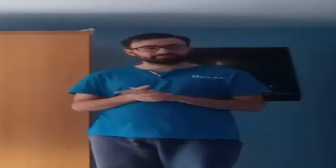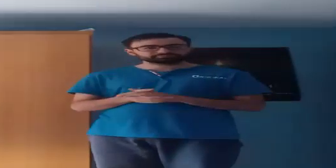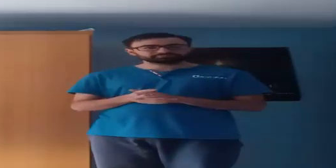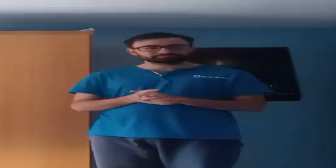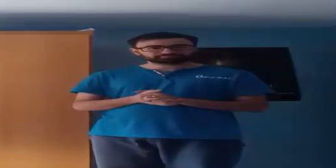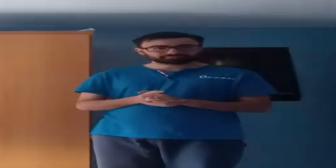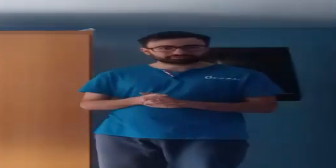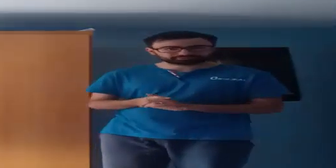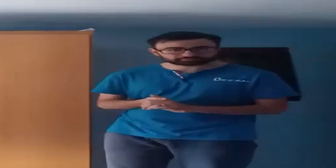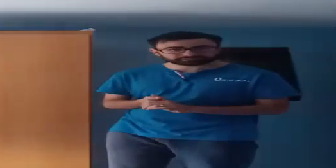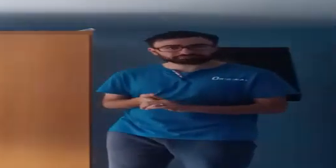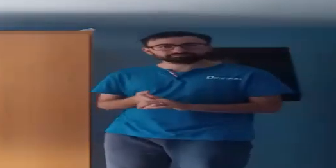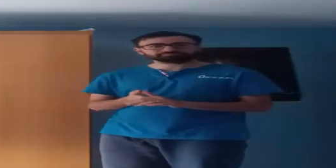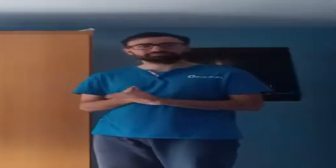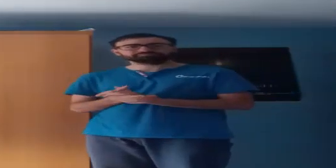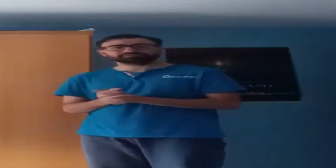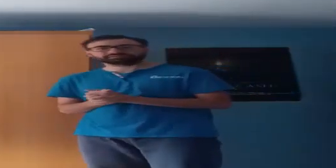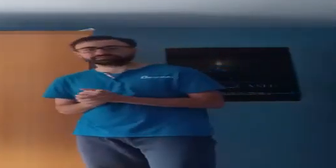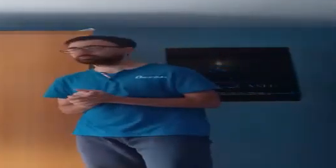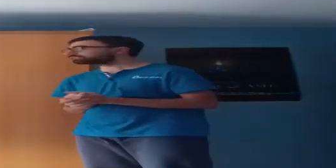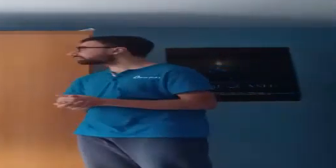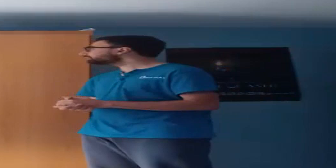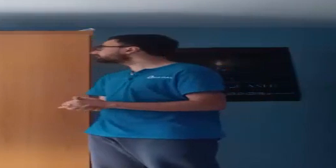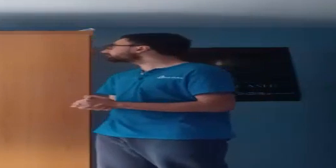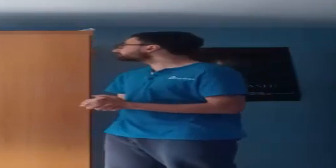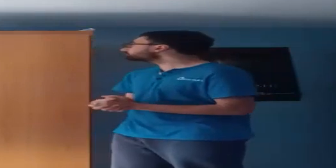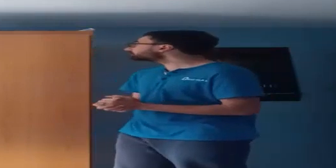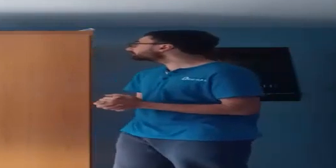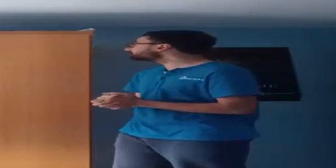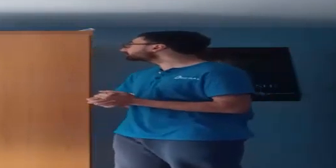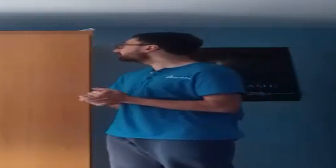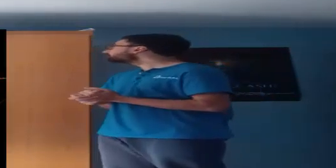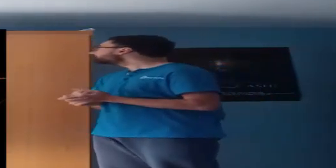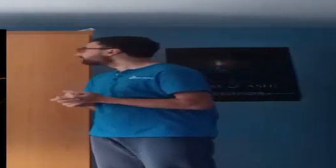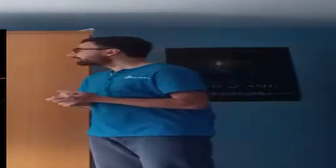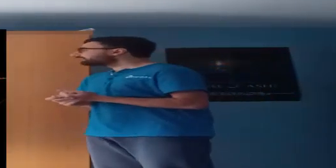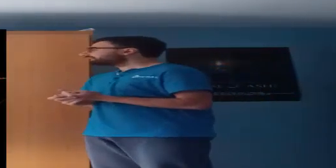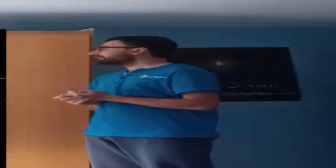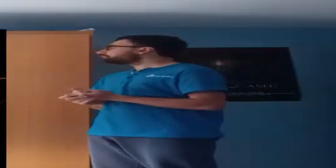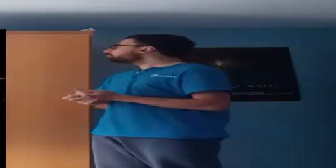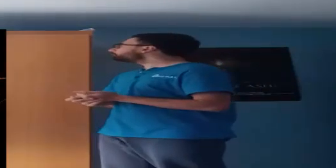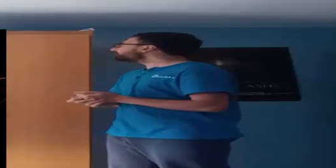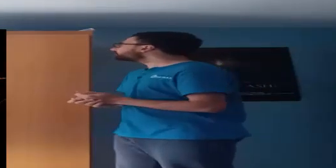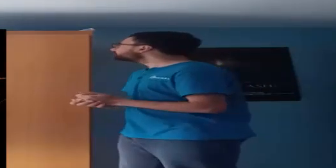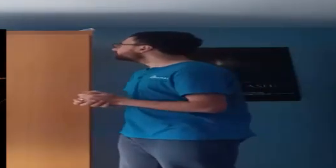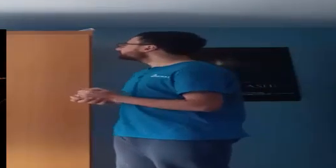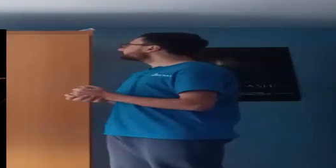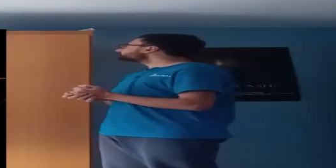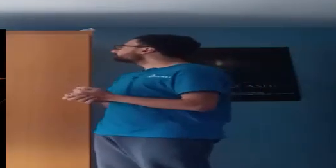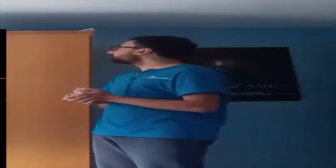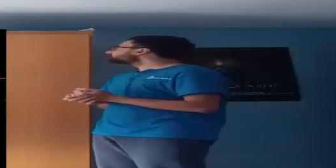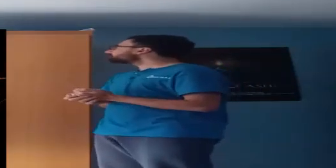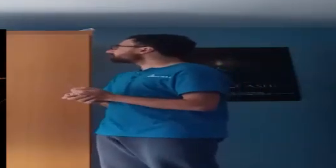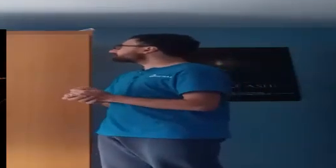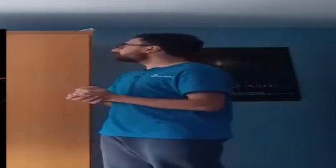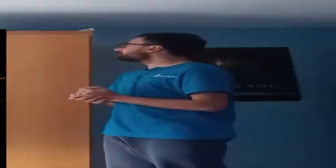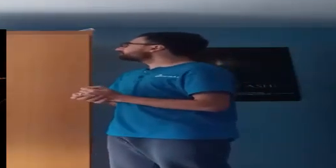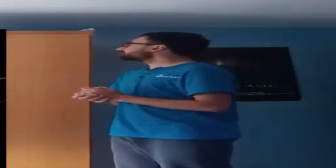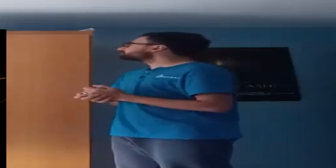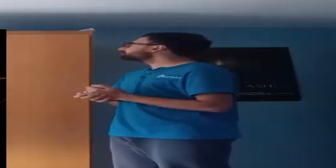Cerbero. Cerbero, que tenemos aquí estas imágenes, era un perro de 3 cabezas,